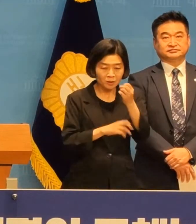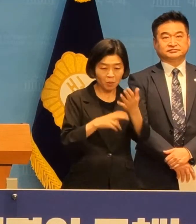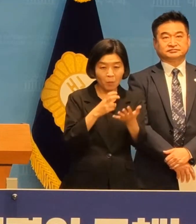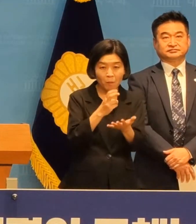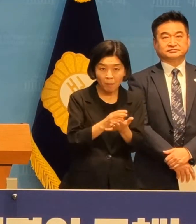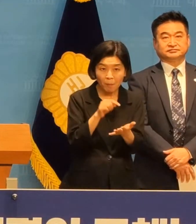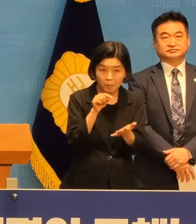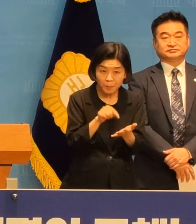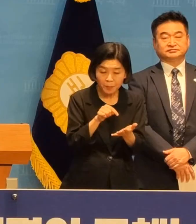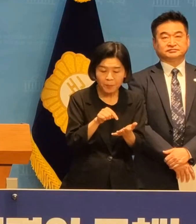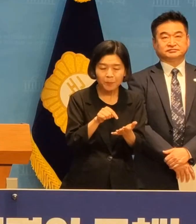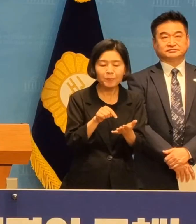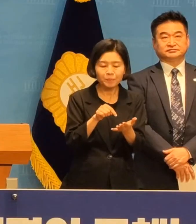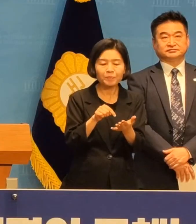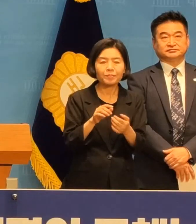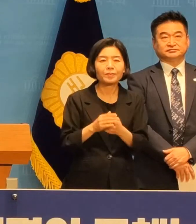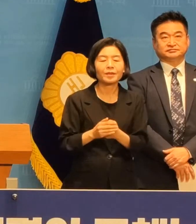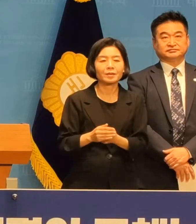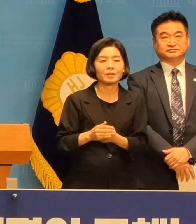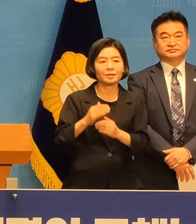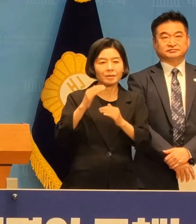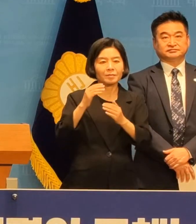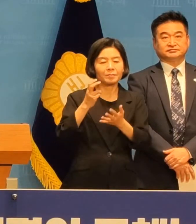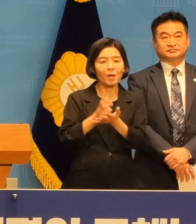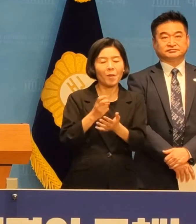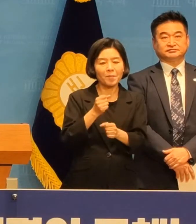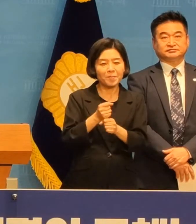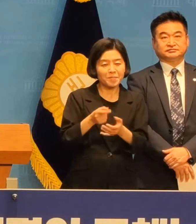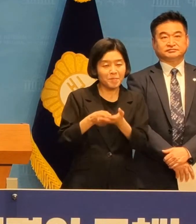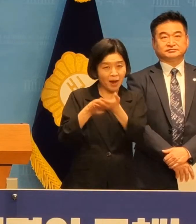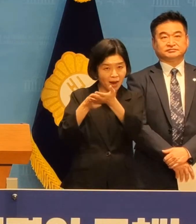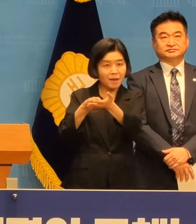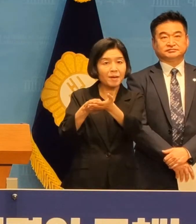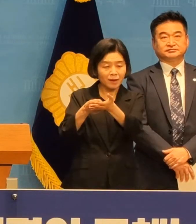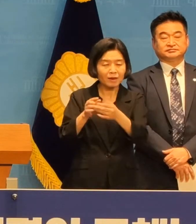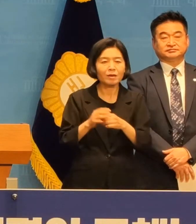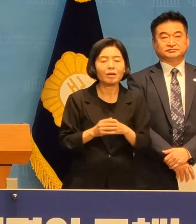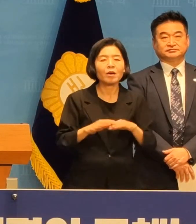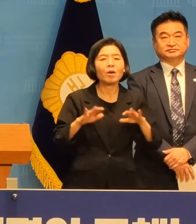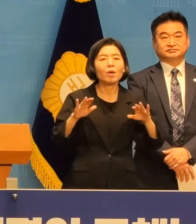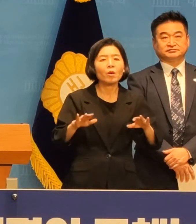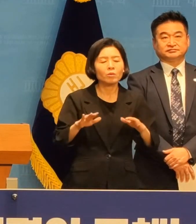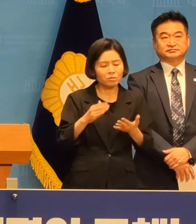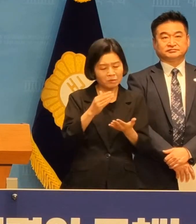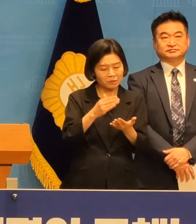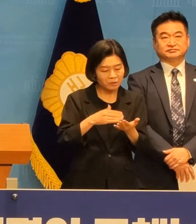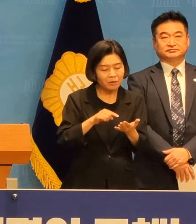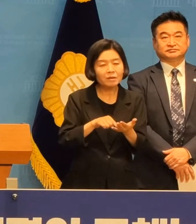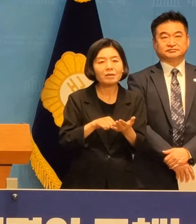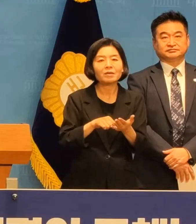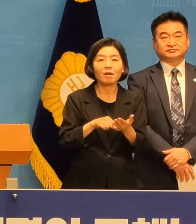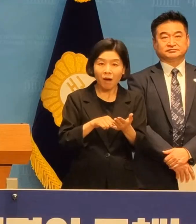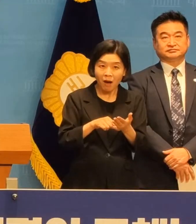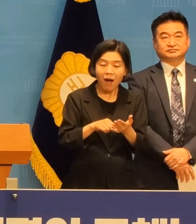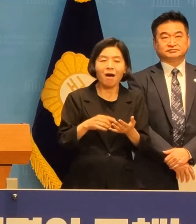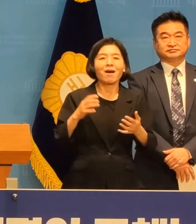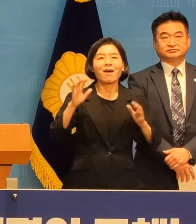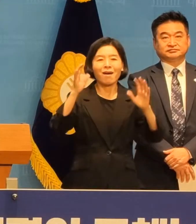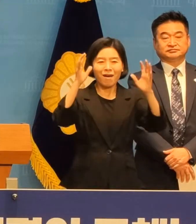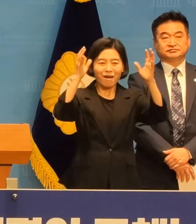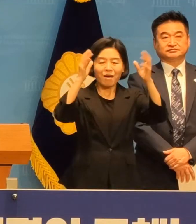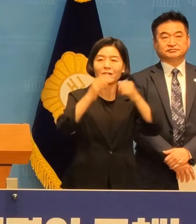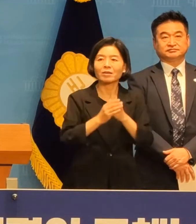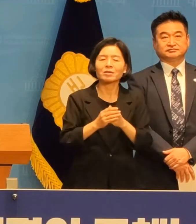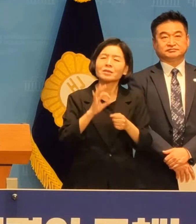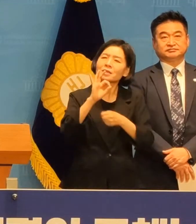기본법을 저희 의원님께서 이게 발의를 하셨는데 그동안에 정말 오늘 이 부분에 대해서는 환영하는 바입니다. 그동안에 한 10년